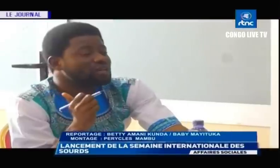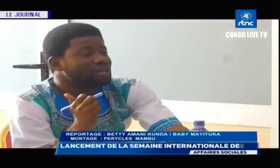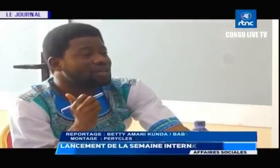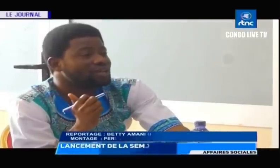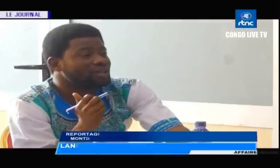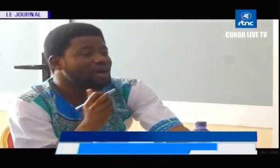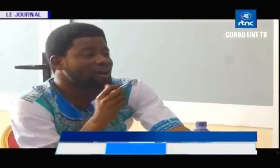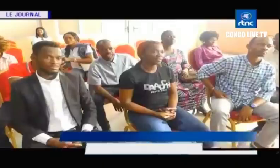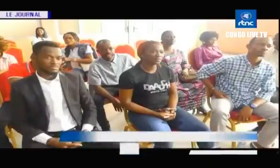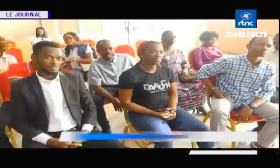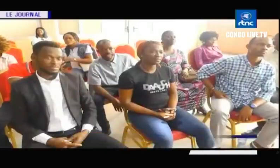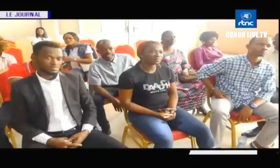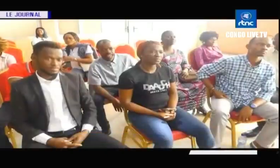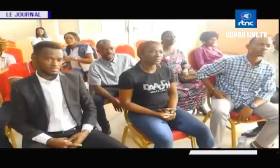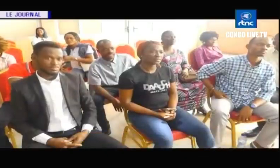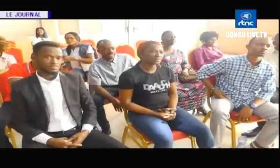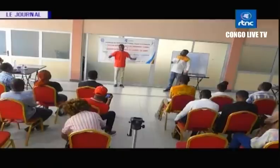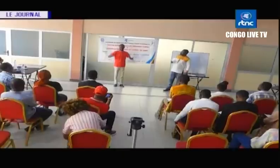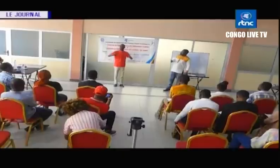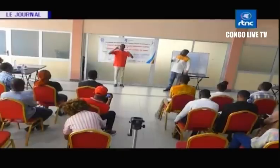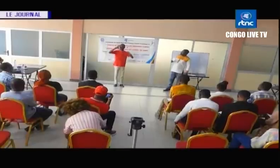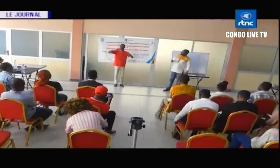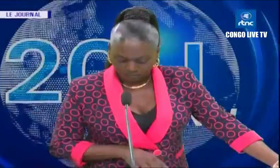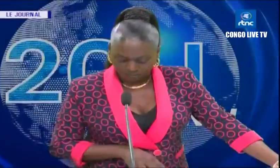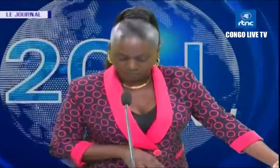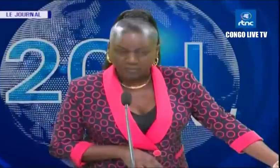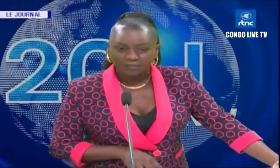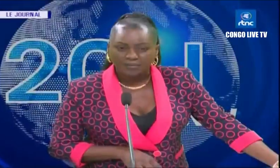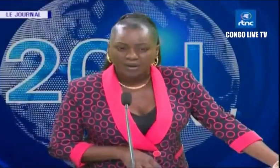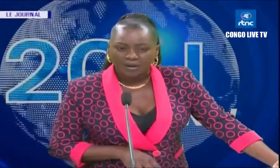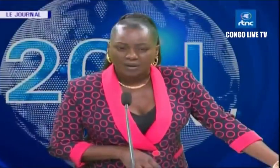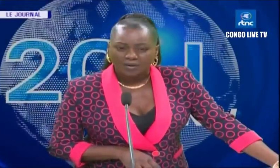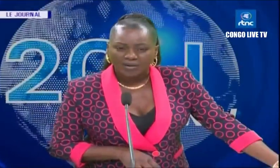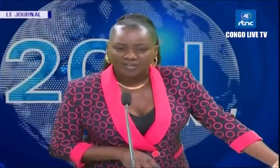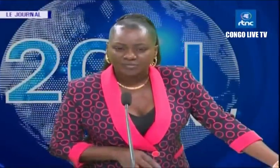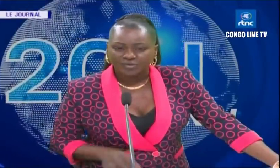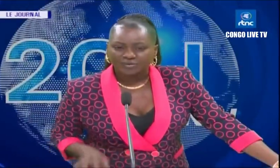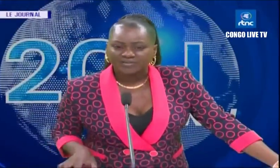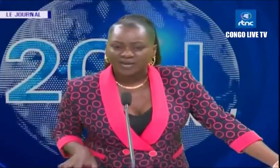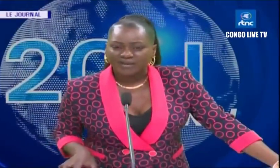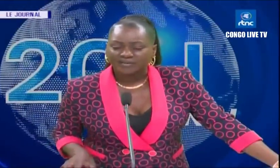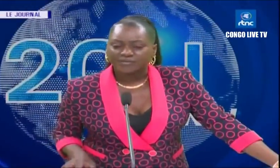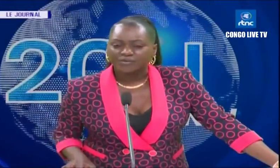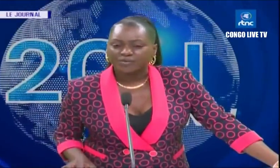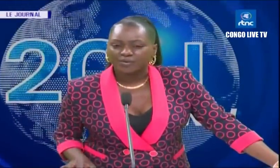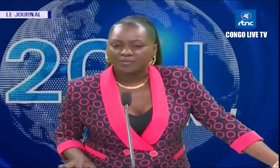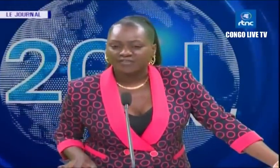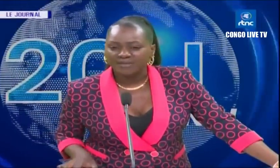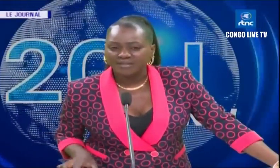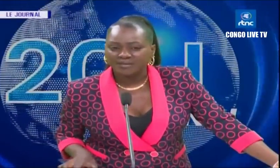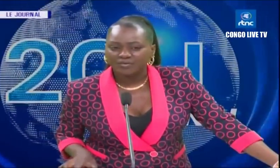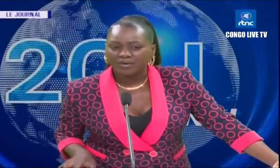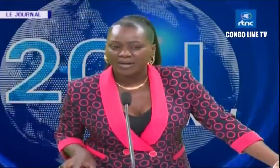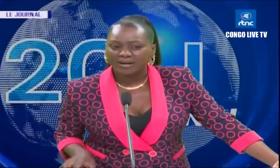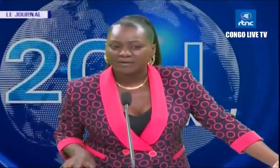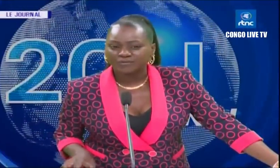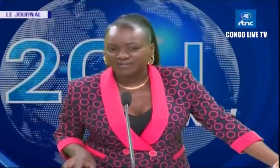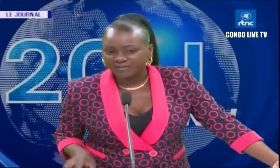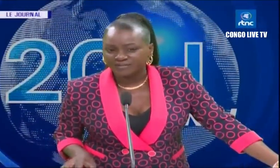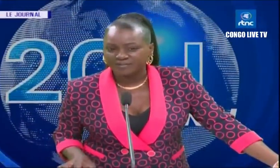aux personnes sourdes, a dit Georges Verdi. L'engagement des organisations féminines de la société civile